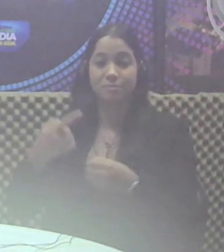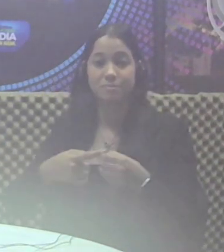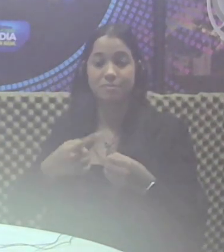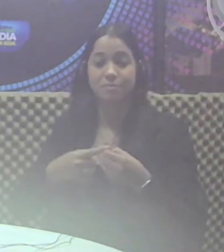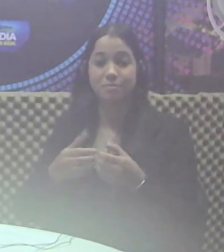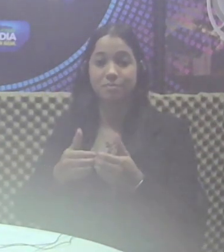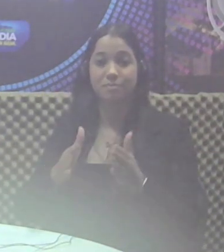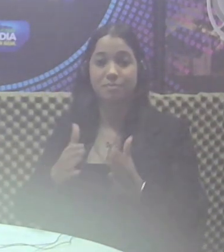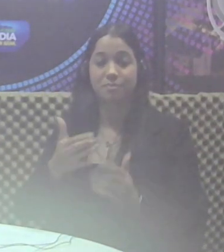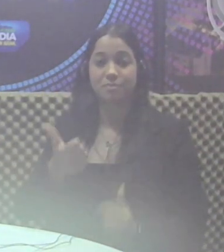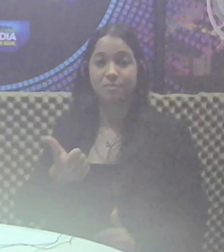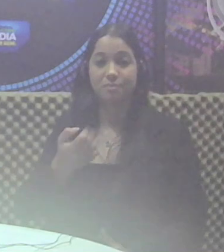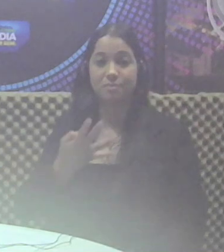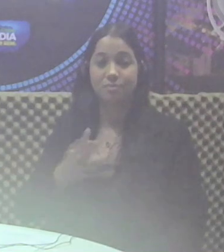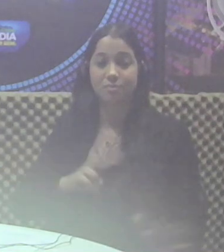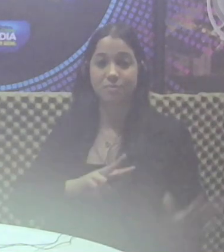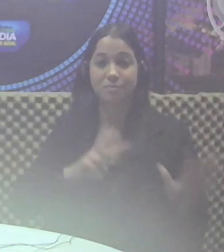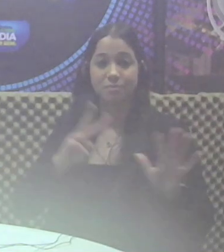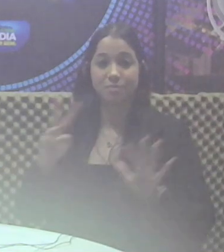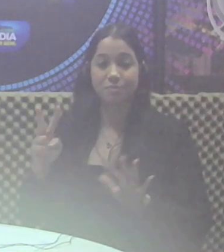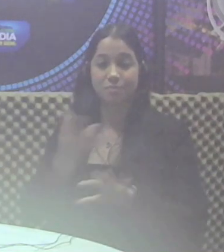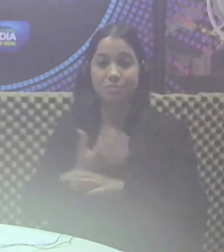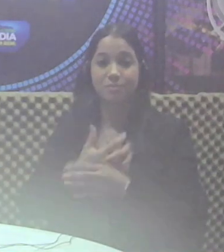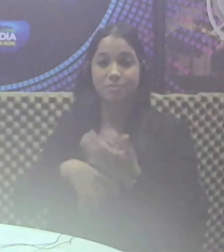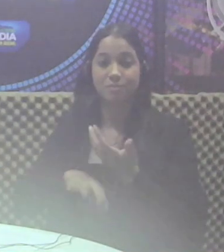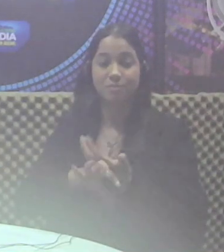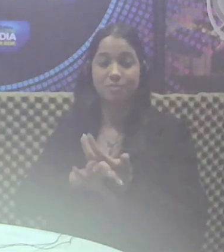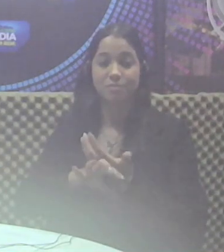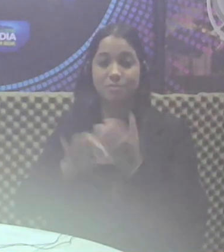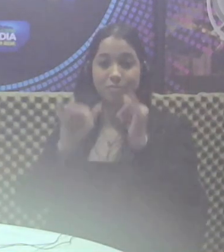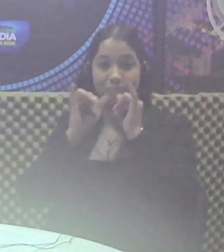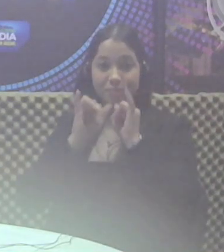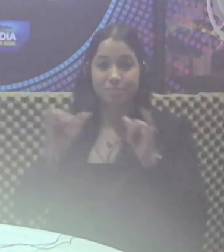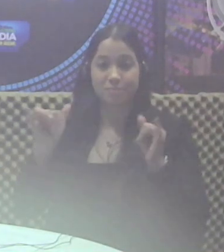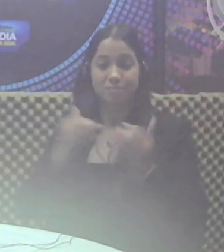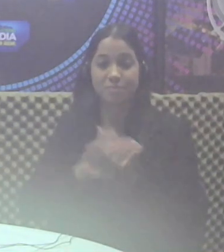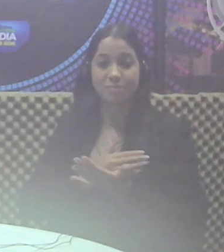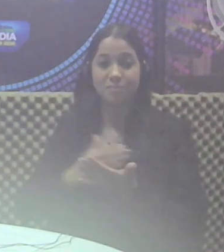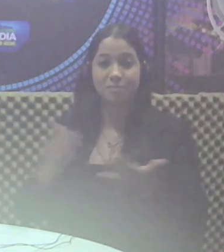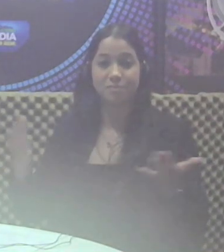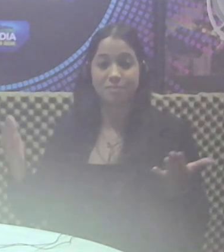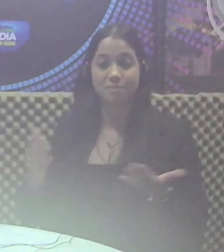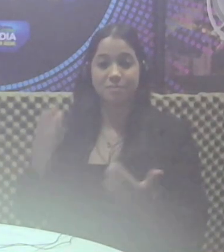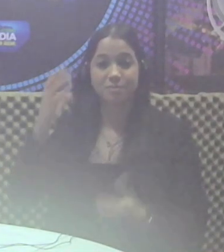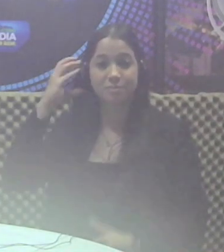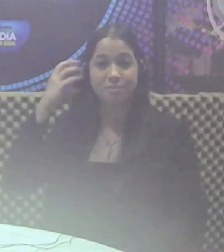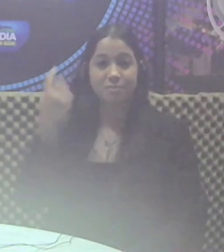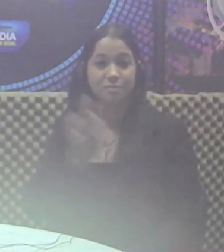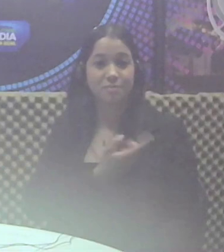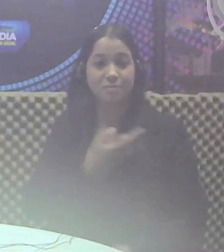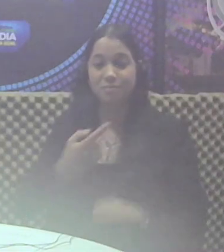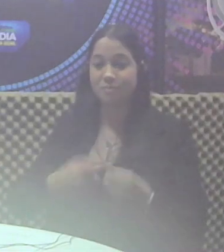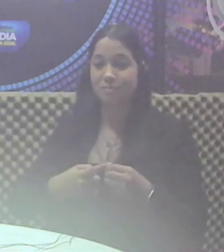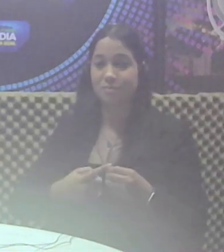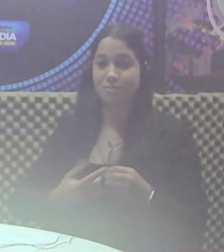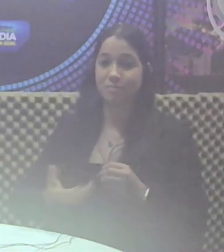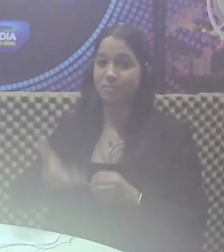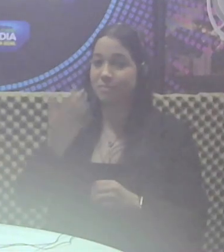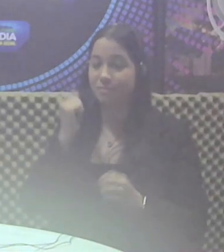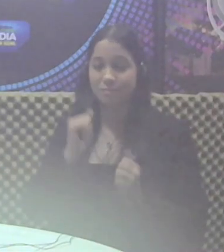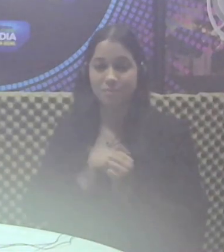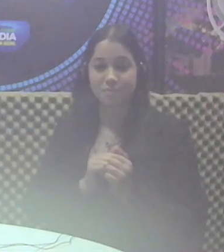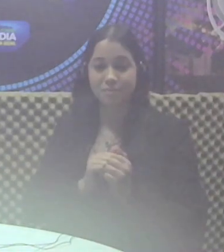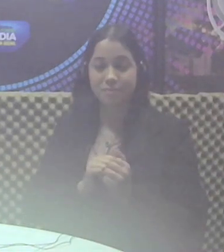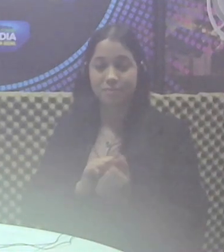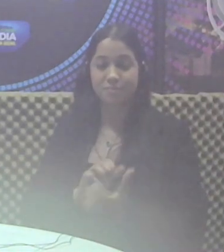abertura da 14ª Semana do Meio Ambiente. Essas e outras notícias a partir de agora na Rádio Nossa Cidade. Vem